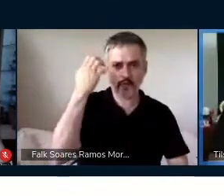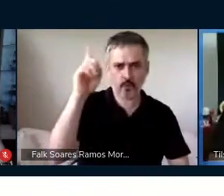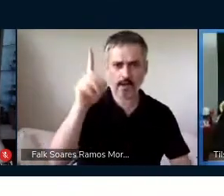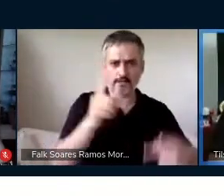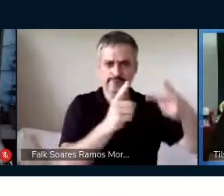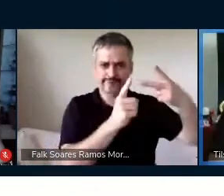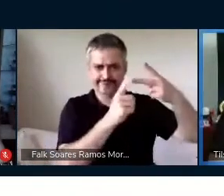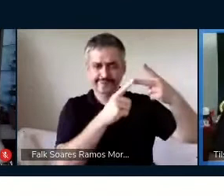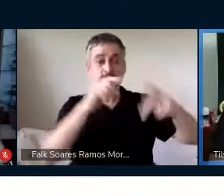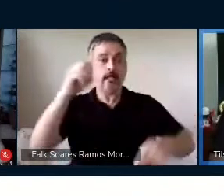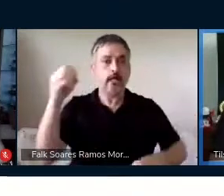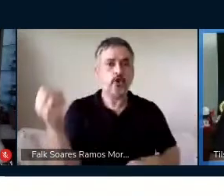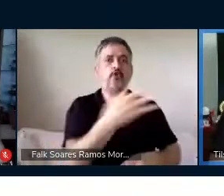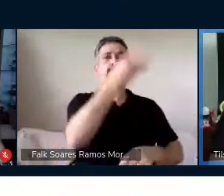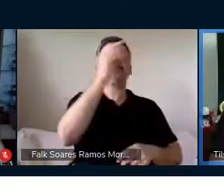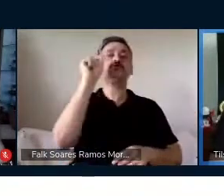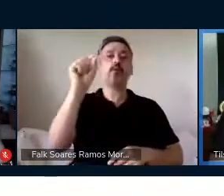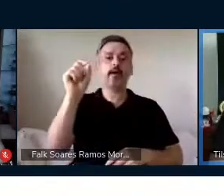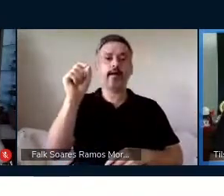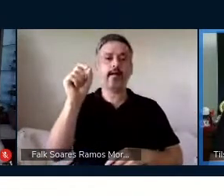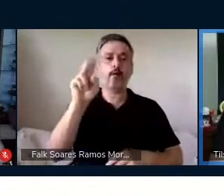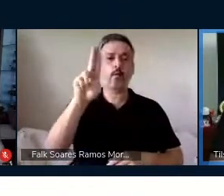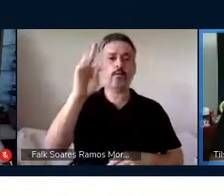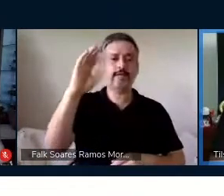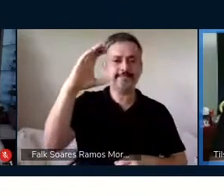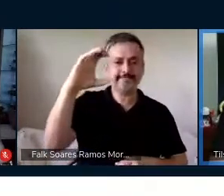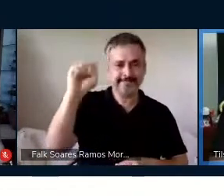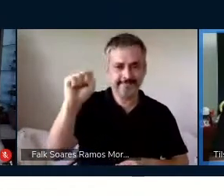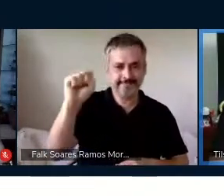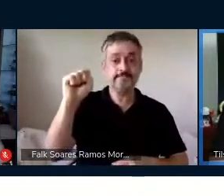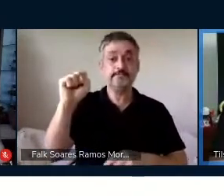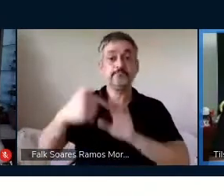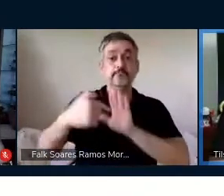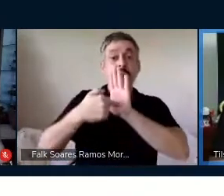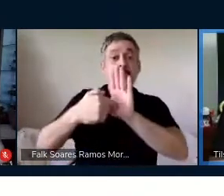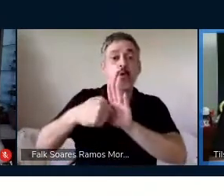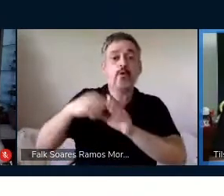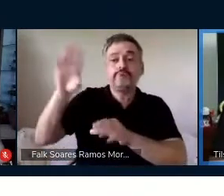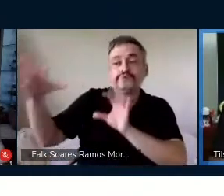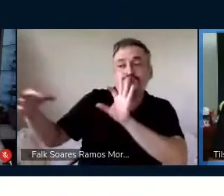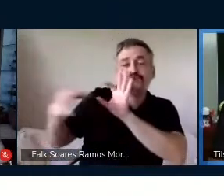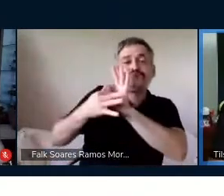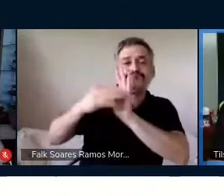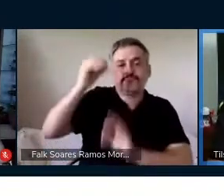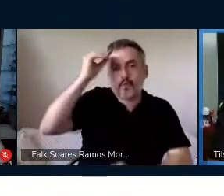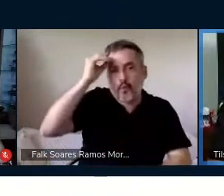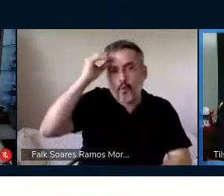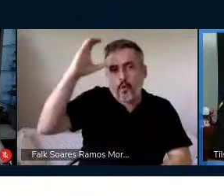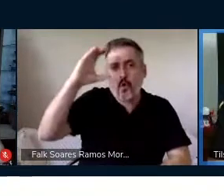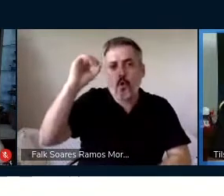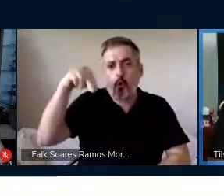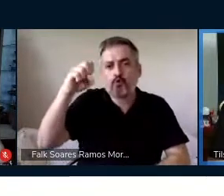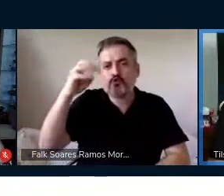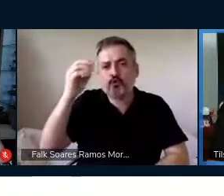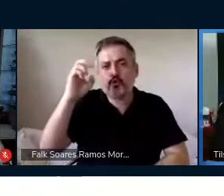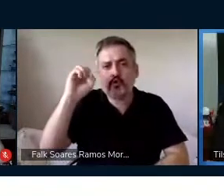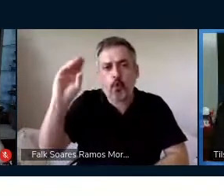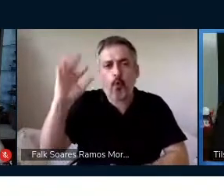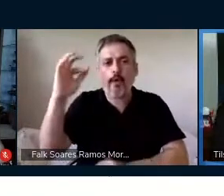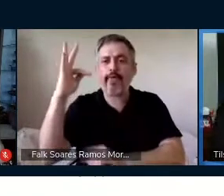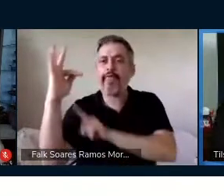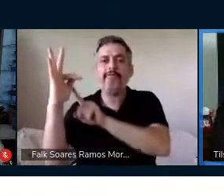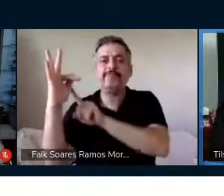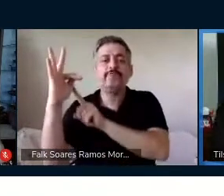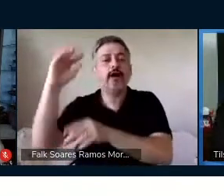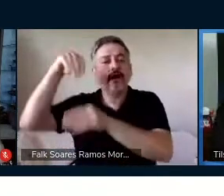E aqui nós trazemos já a unidade terminológica complexa e unidades